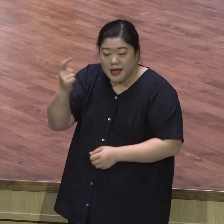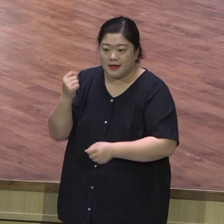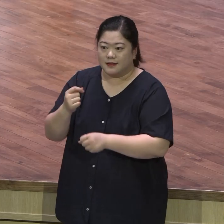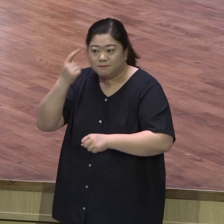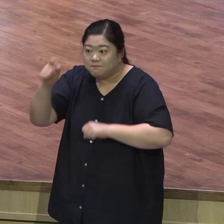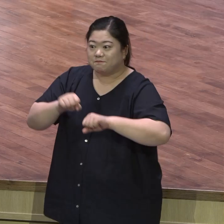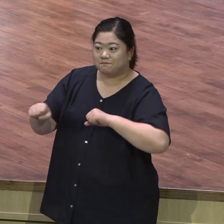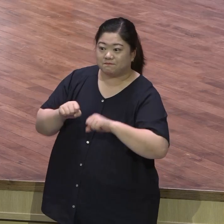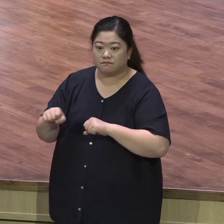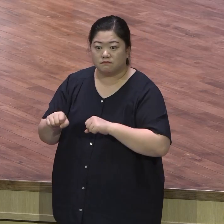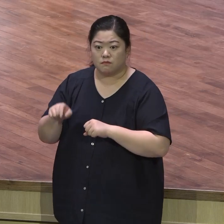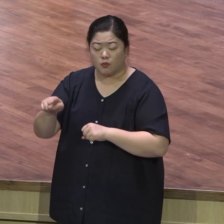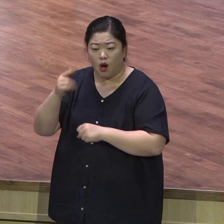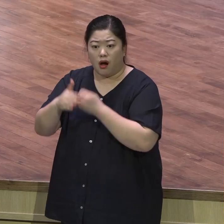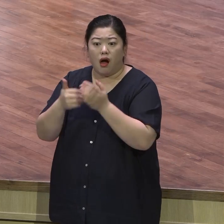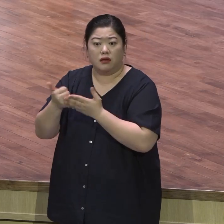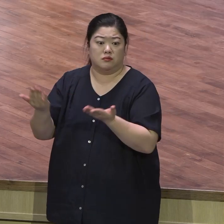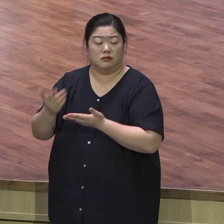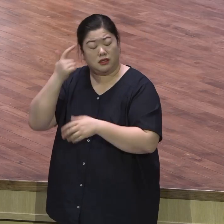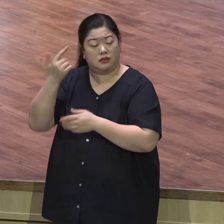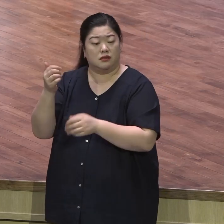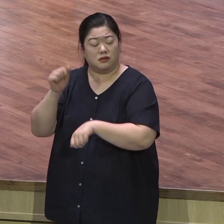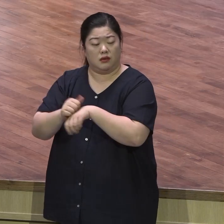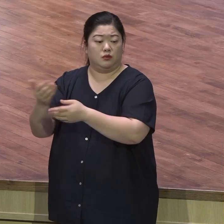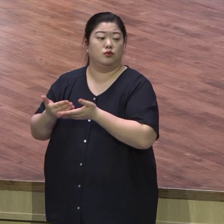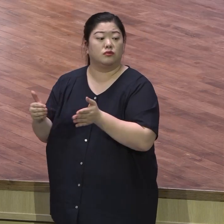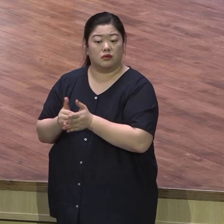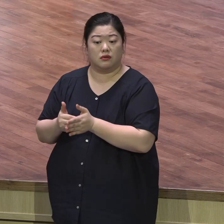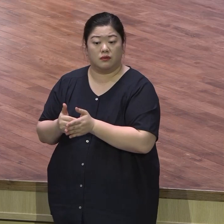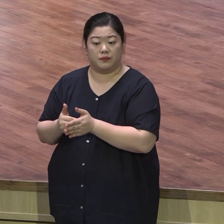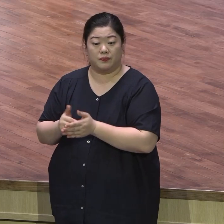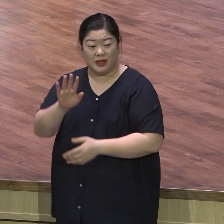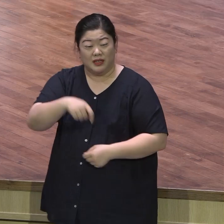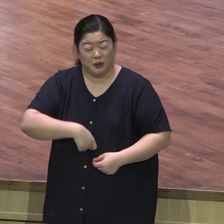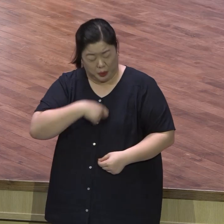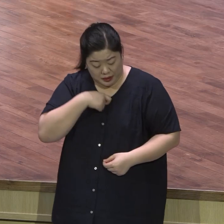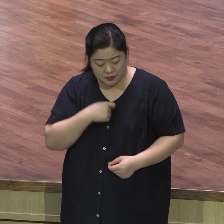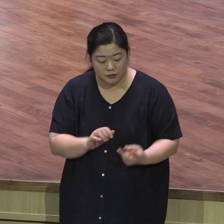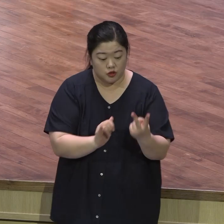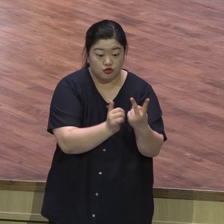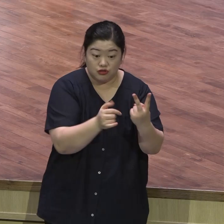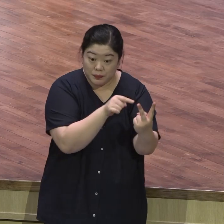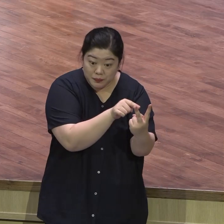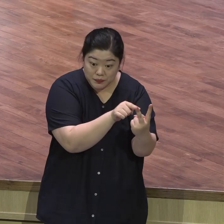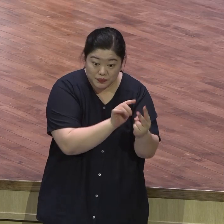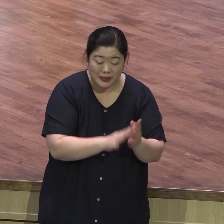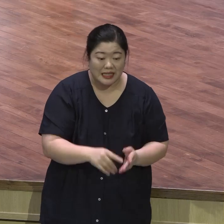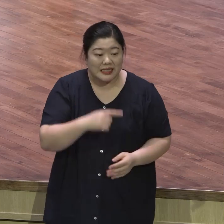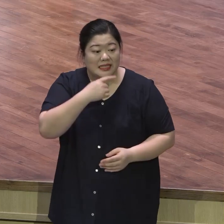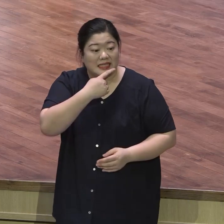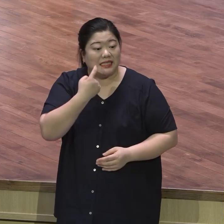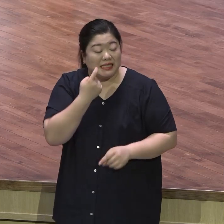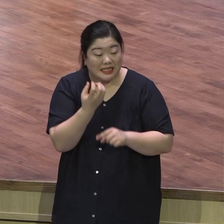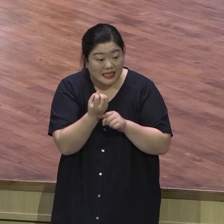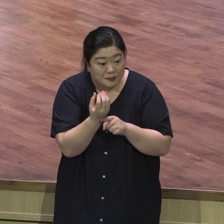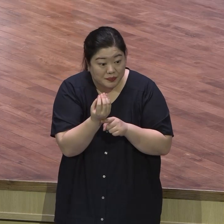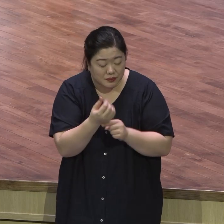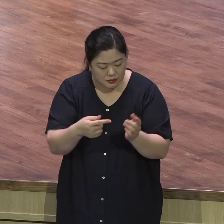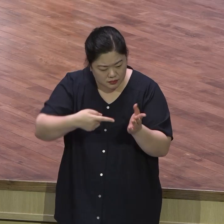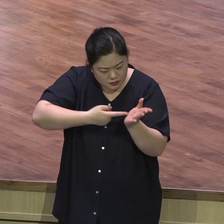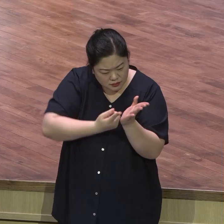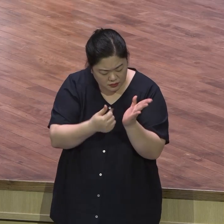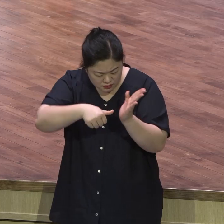얘기예요. 안 해본 일을 어떻게 합니까? 이 보살렘이 못하는데 하나님이 그 지혜를 창조적 아이디어를